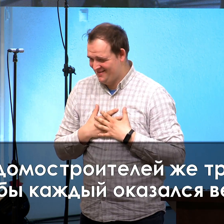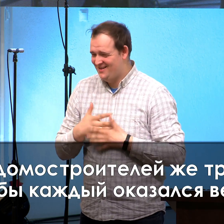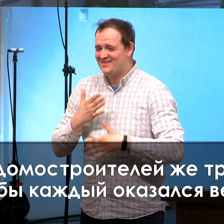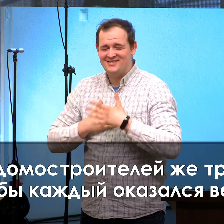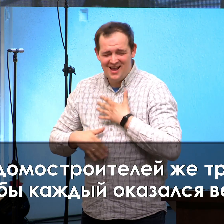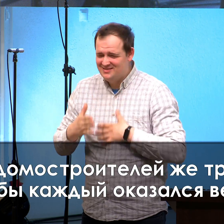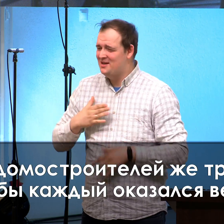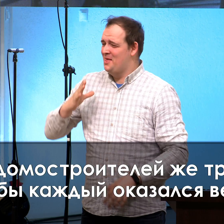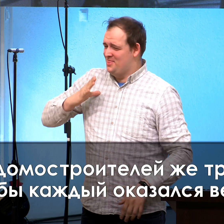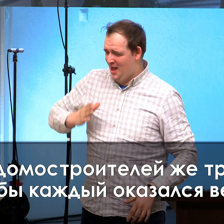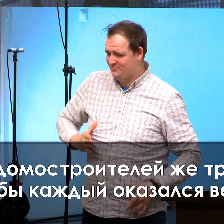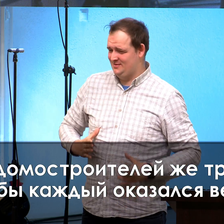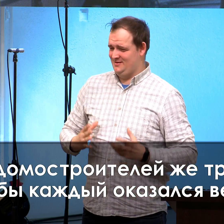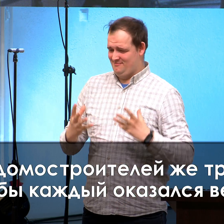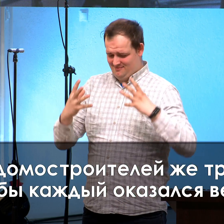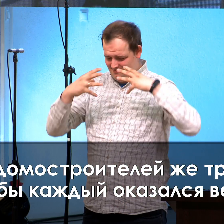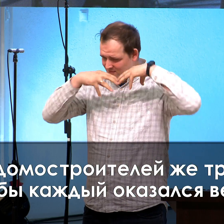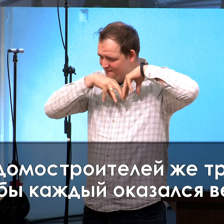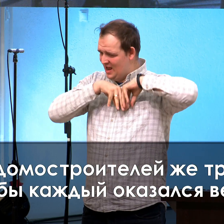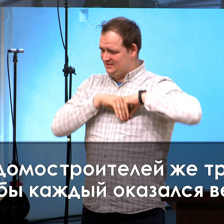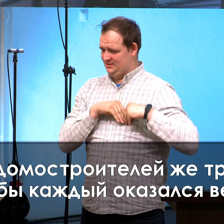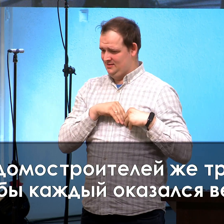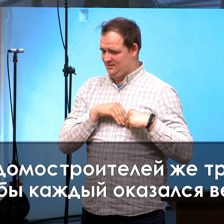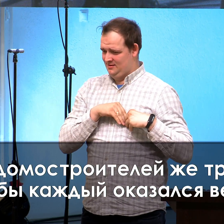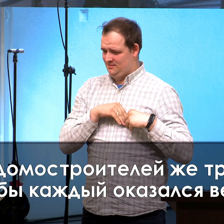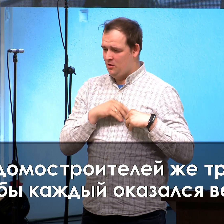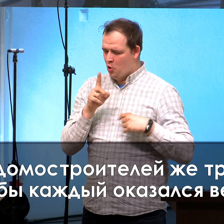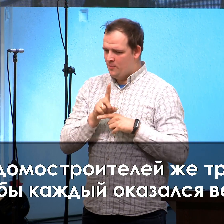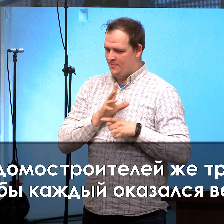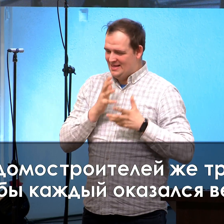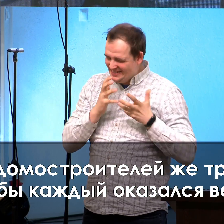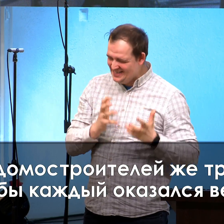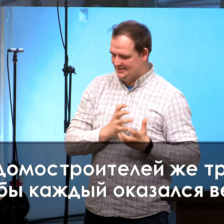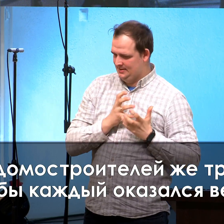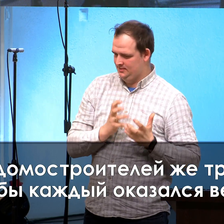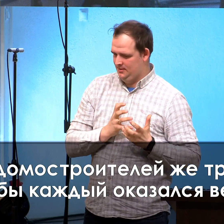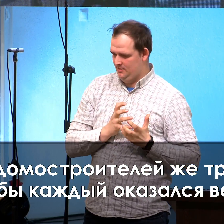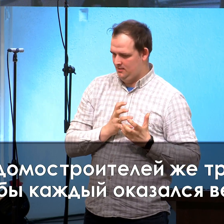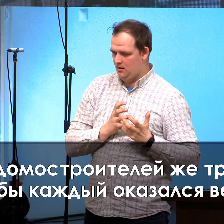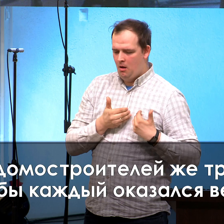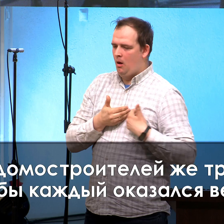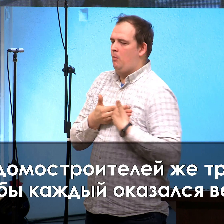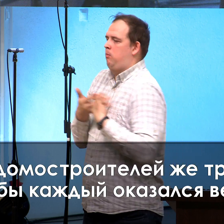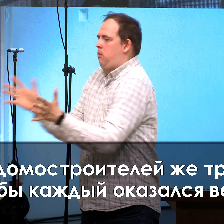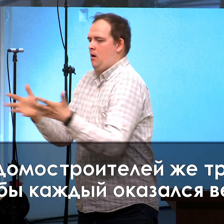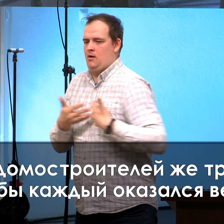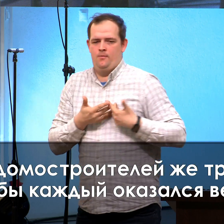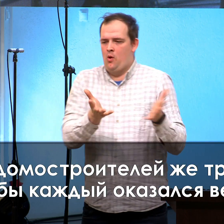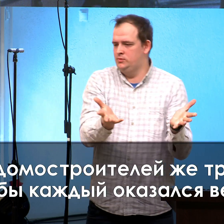Что входит туда? Мы должны любовью наполнять сердце, вот это, сохранить эту